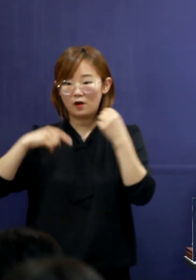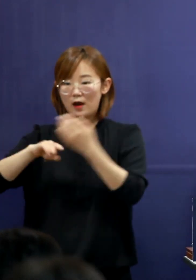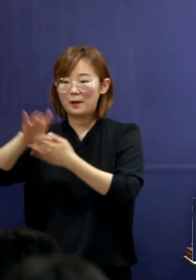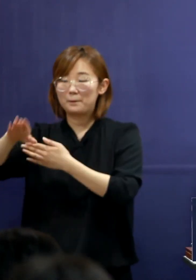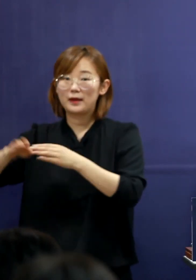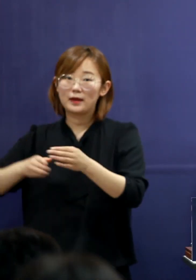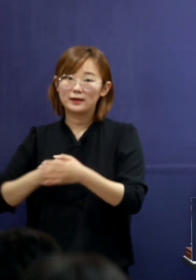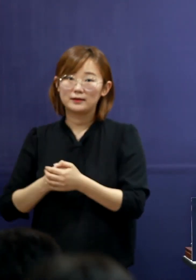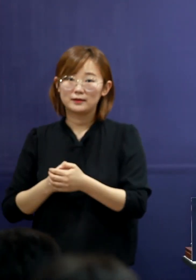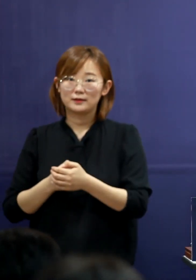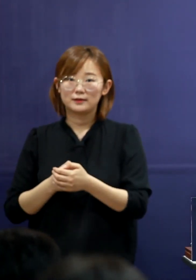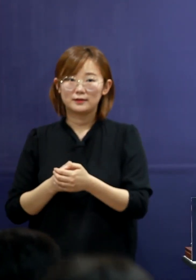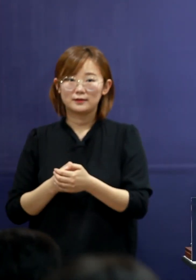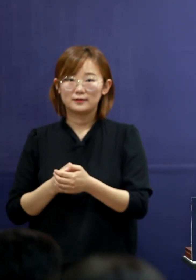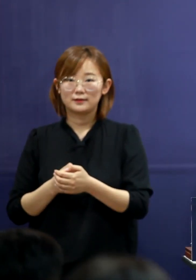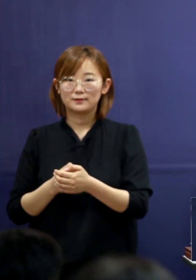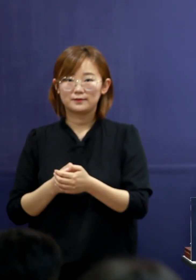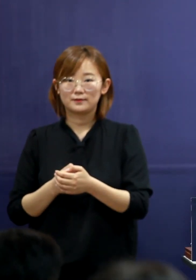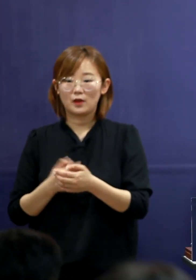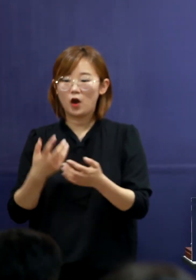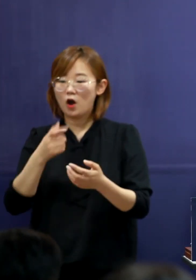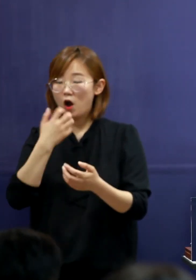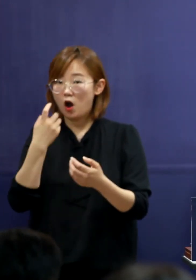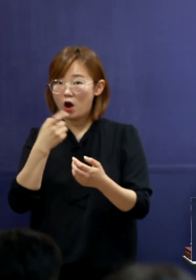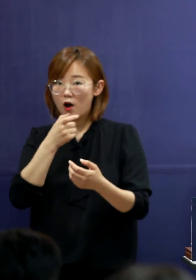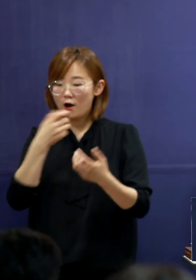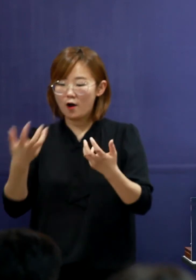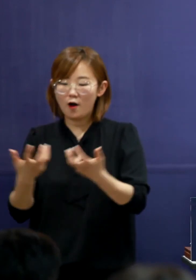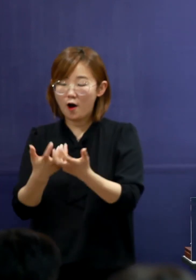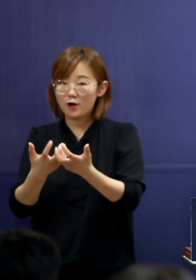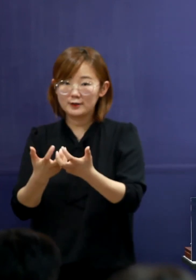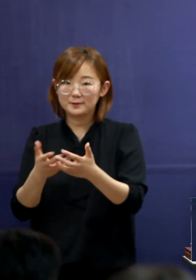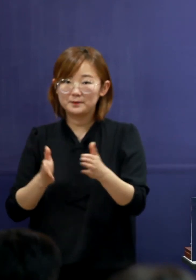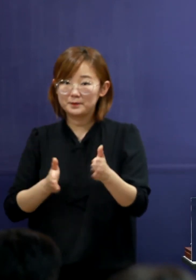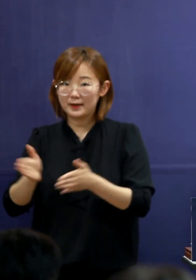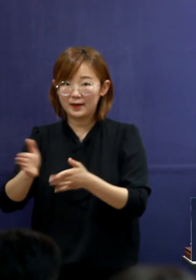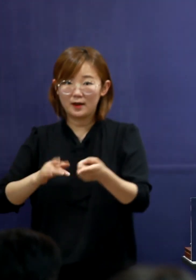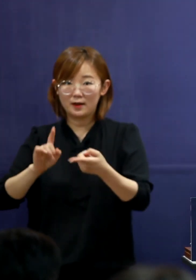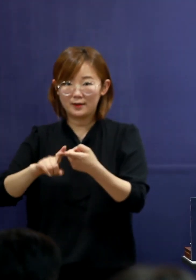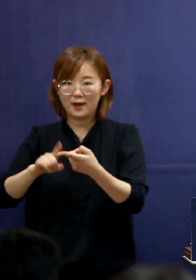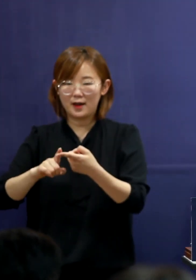스케이트장 이용 및 관련 보도 해명자를 위해 안내를 드리도록 하겠습니다.